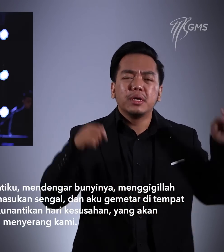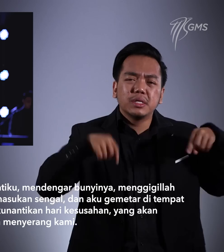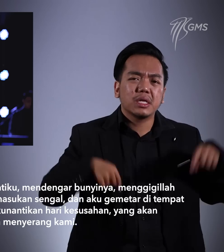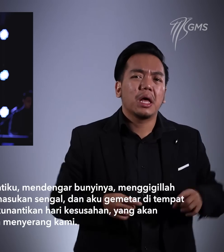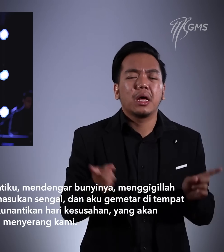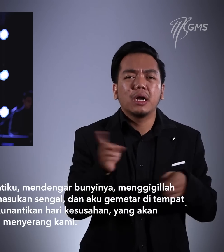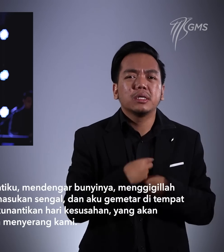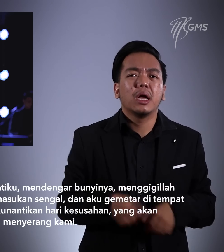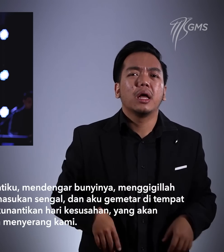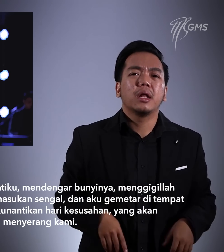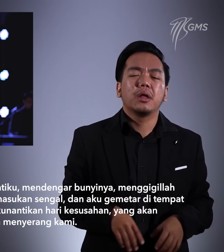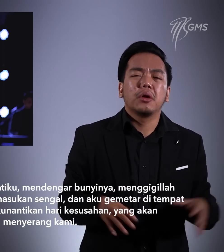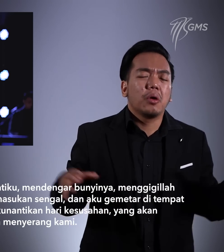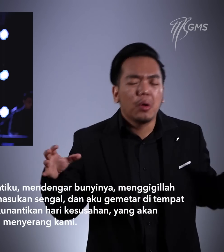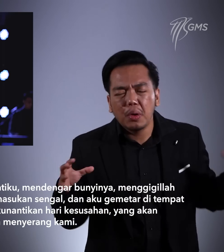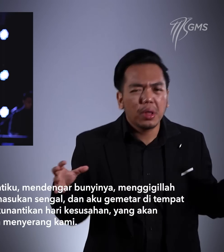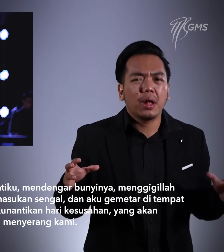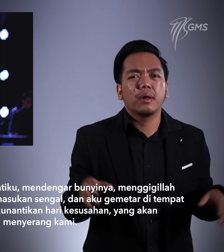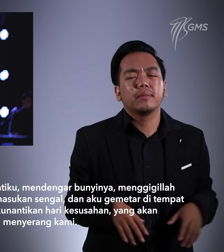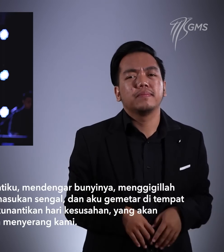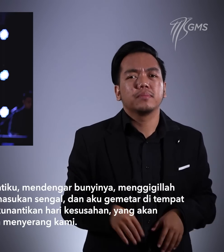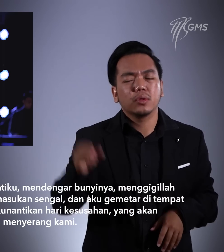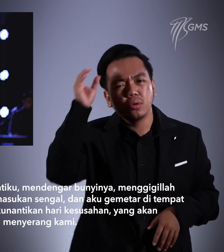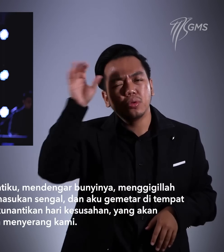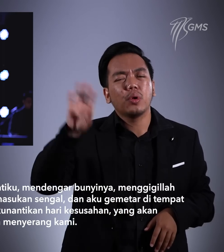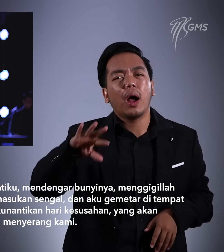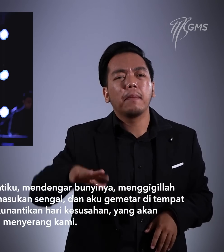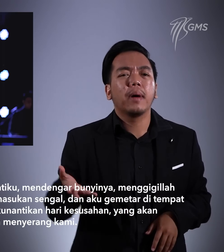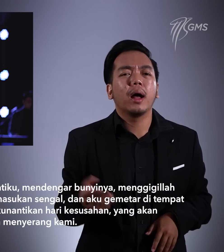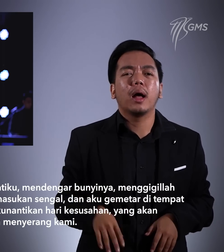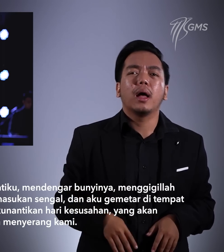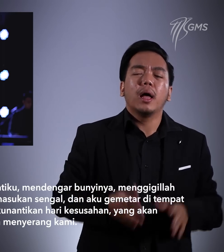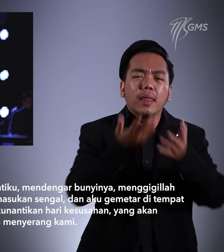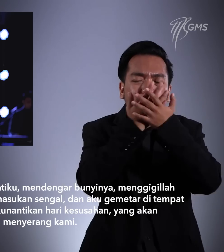jangan hanya memperhatikan dia tenang untuk apa? Dia tenang